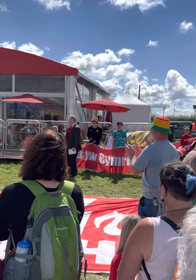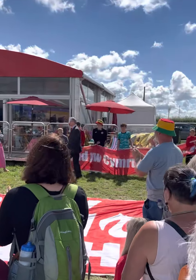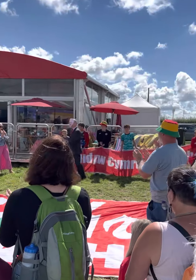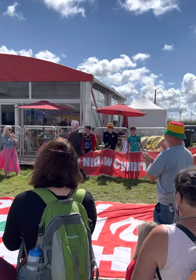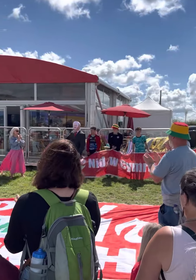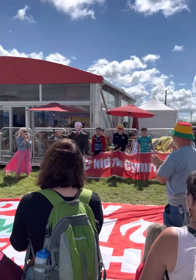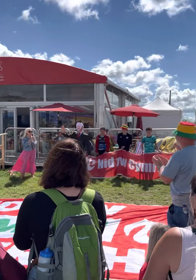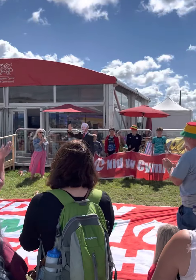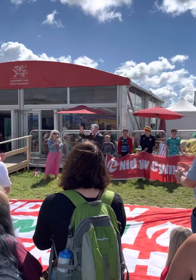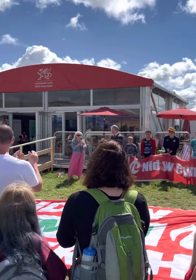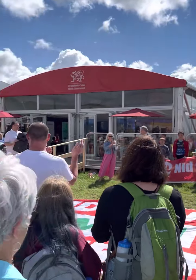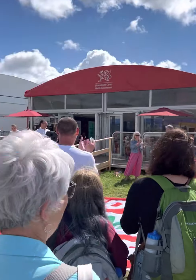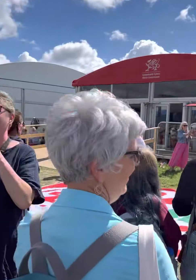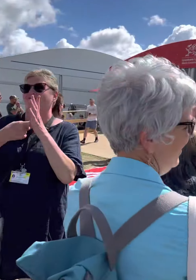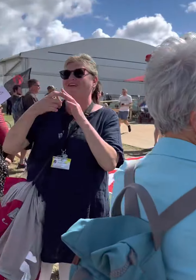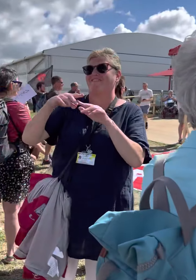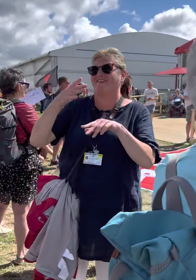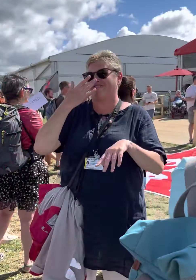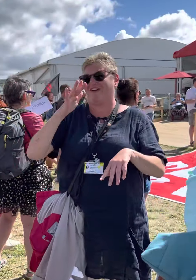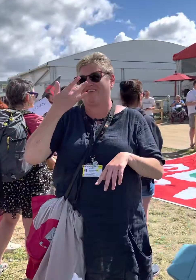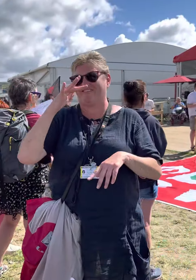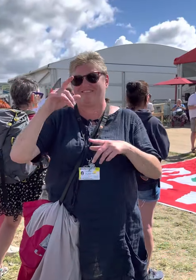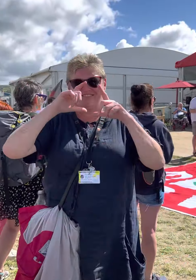Mark Drakeford.